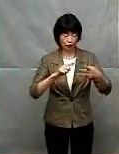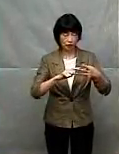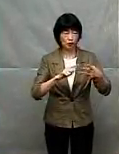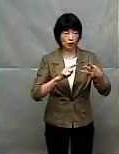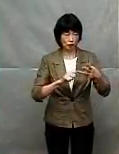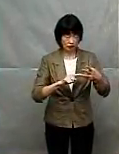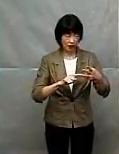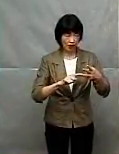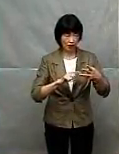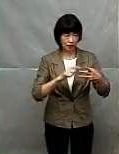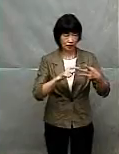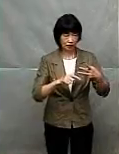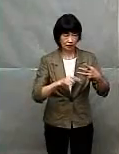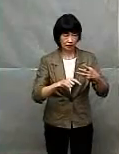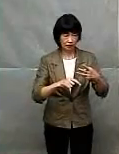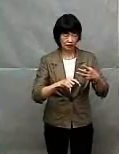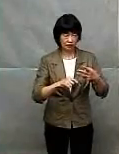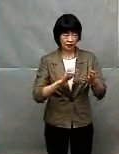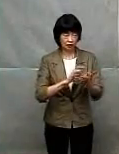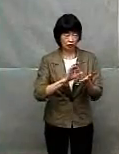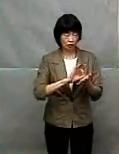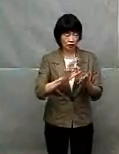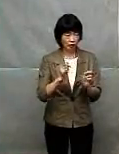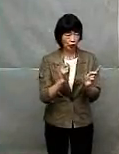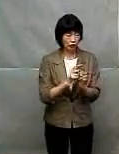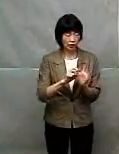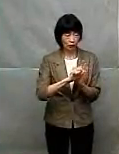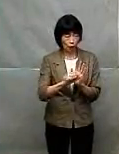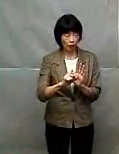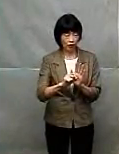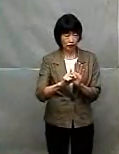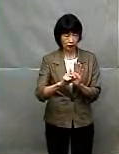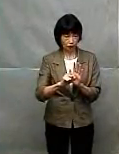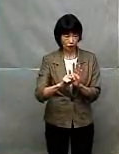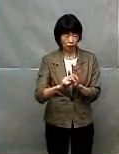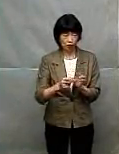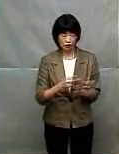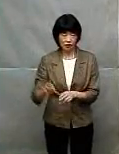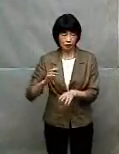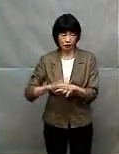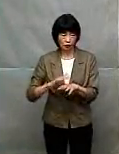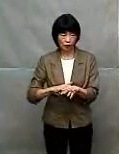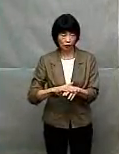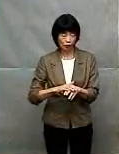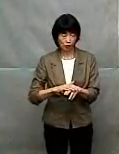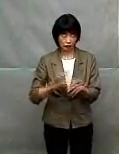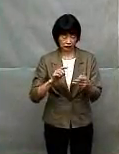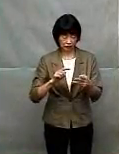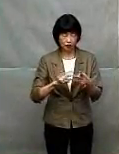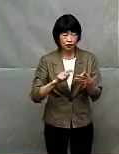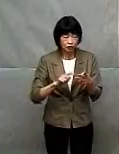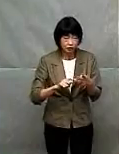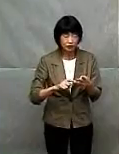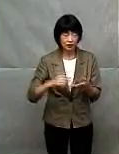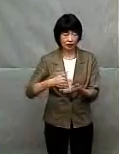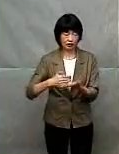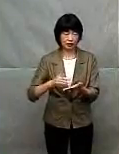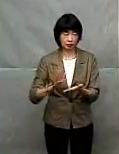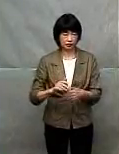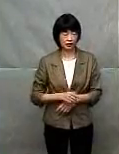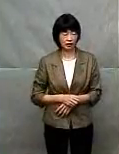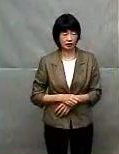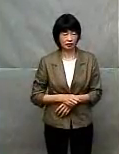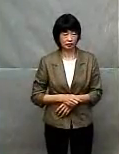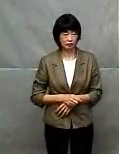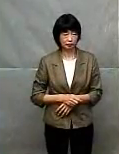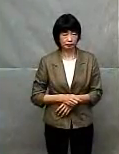BYC と言われる費用対効果の算出と整備資料の研究というのが挙げられています。 はい、 で、 はい、 知事もよくご存知だと思いますけど、整備新幹